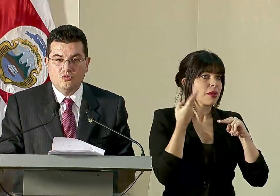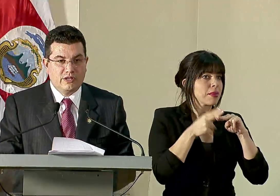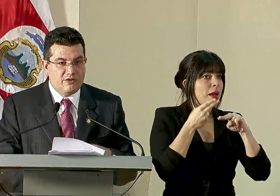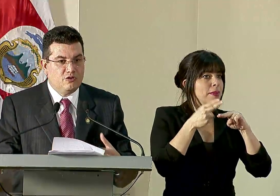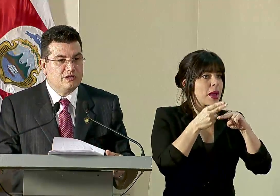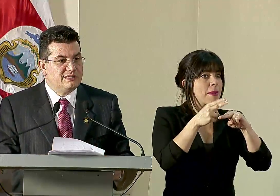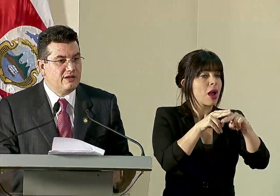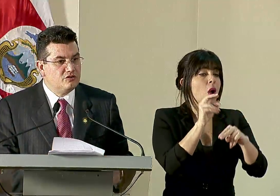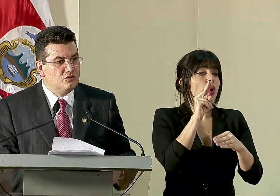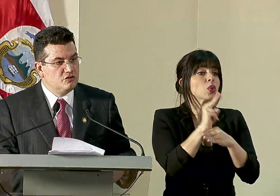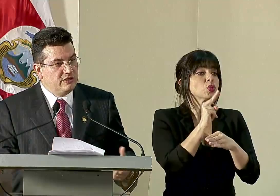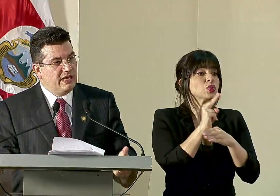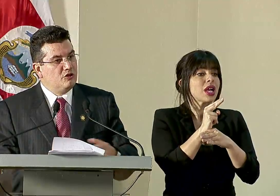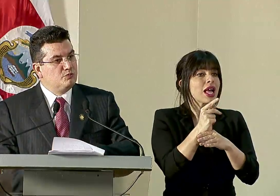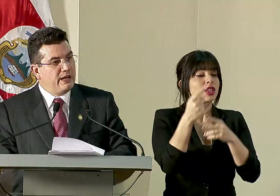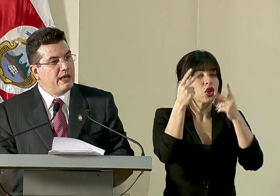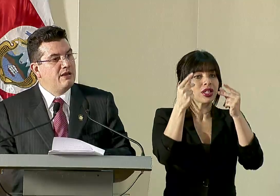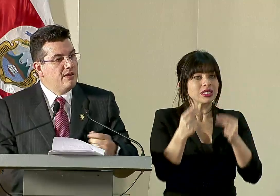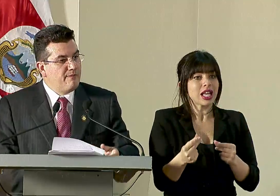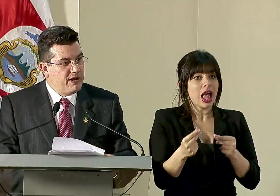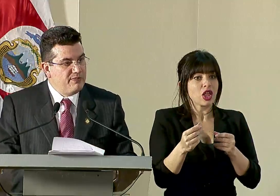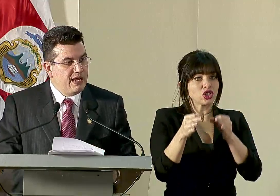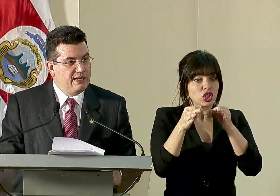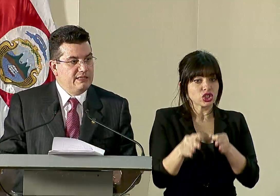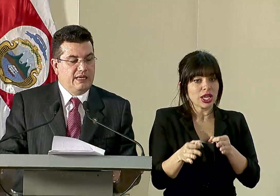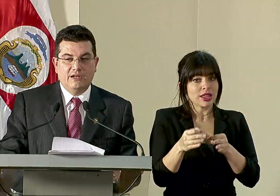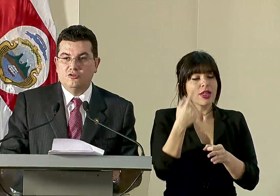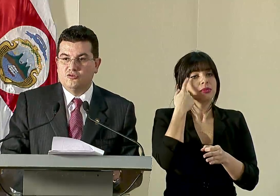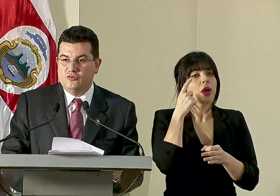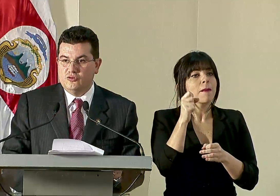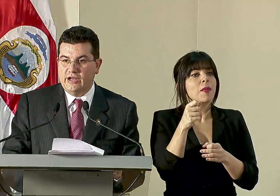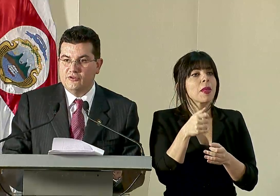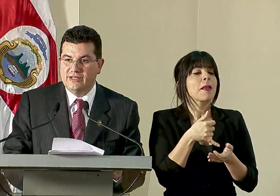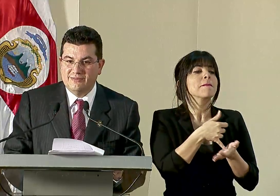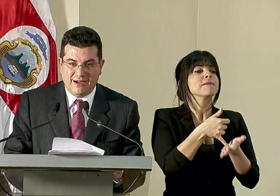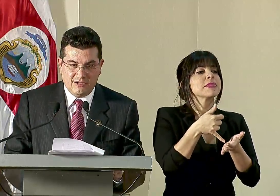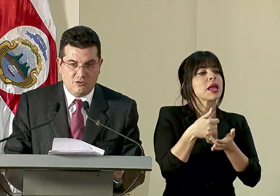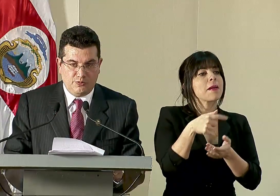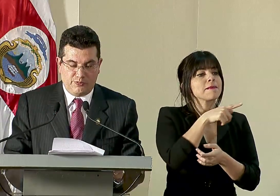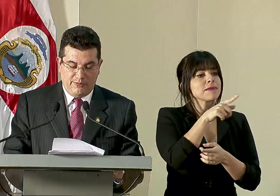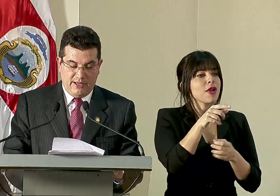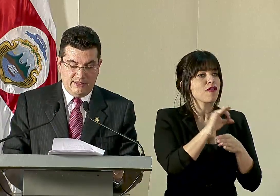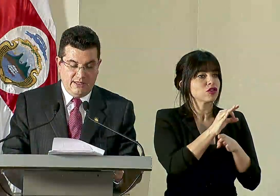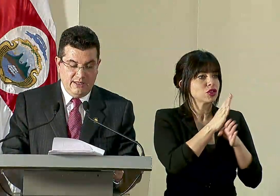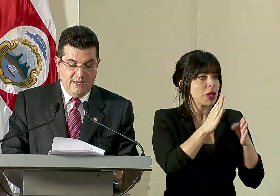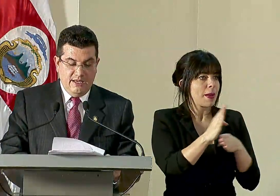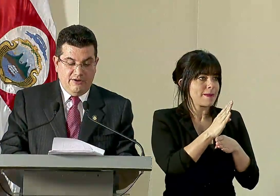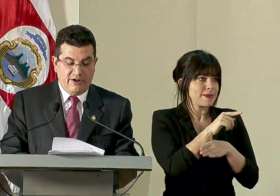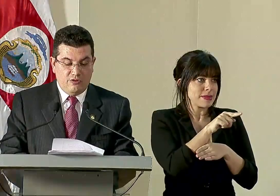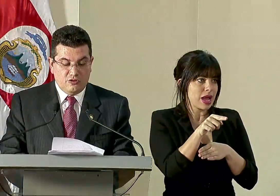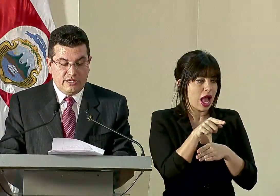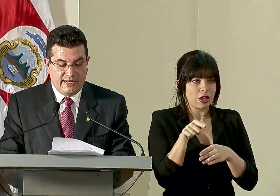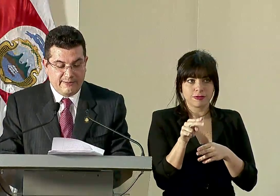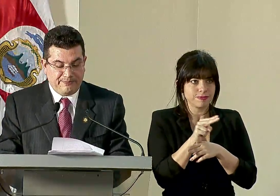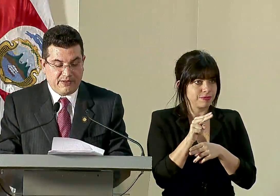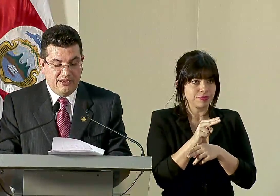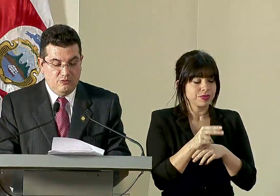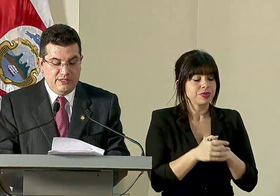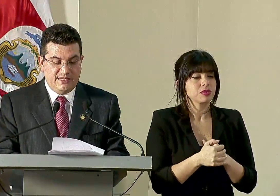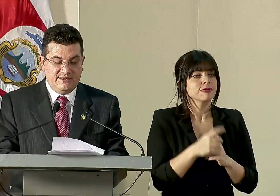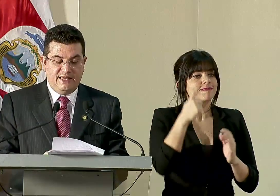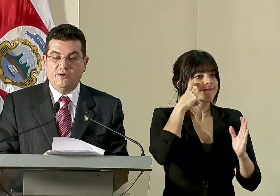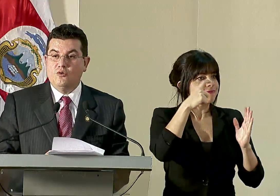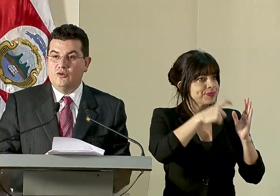o usando los estados consolidados para premiar a los funcionarios del banco propiamente, reconocer